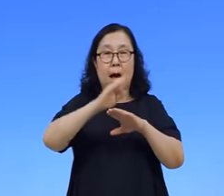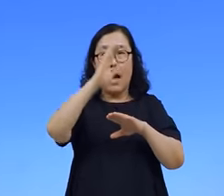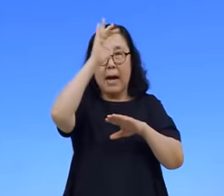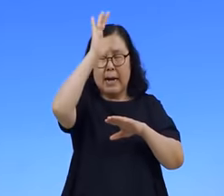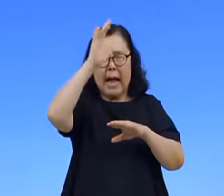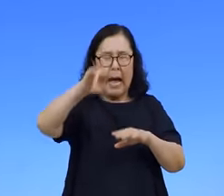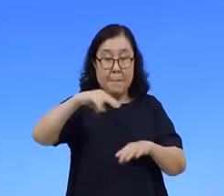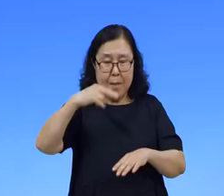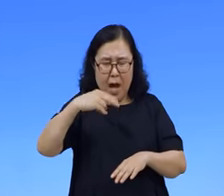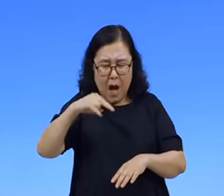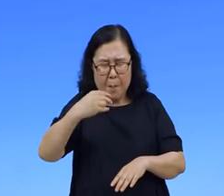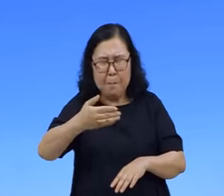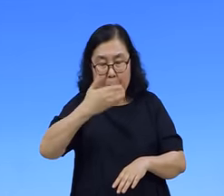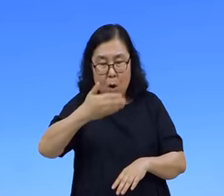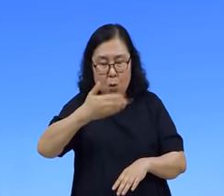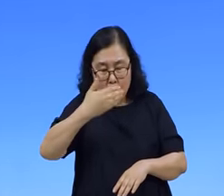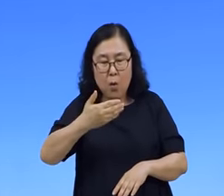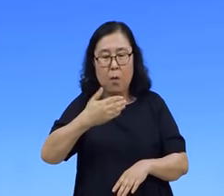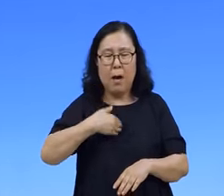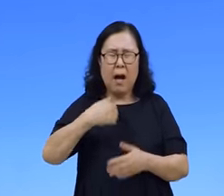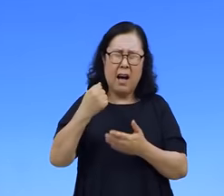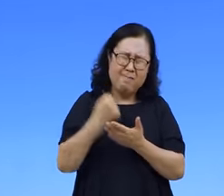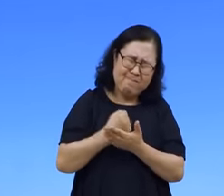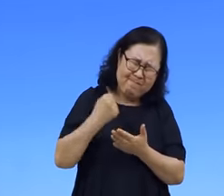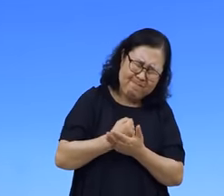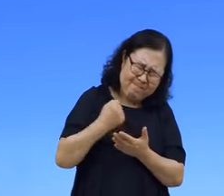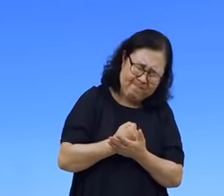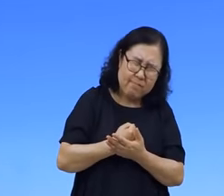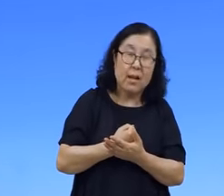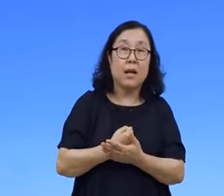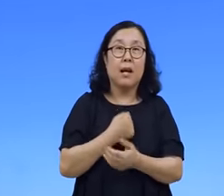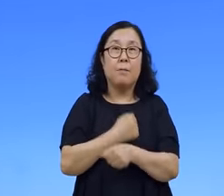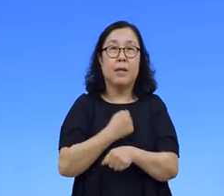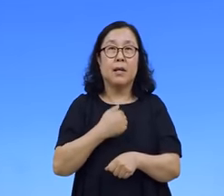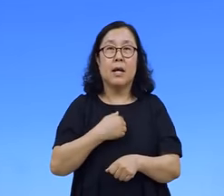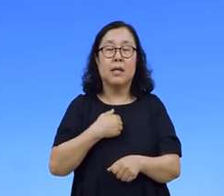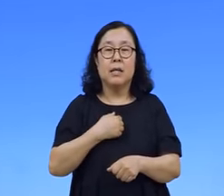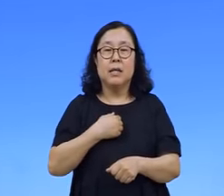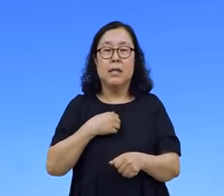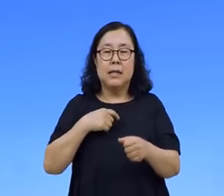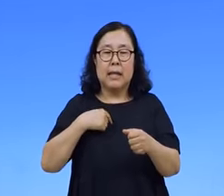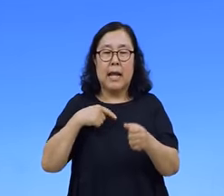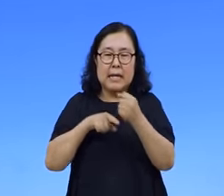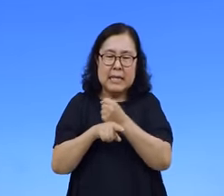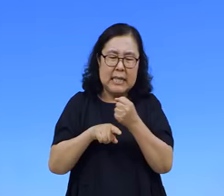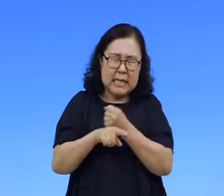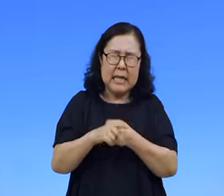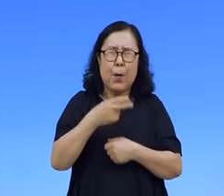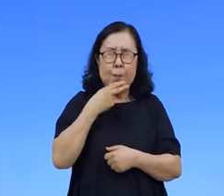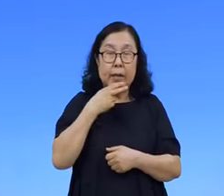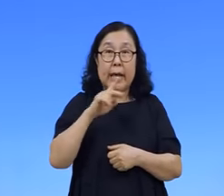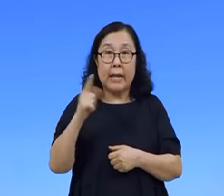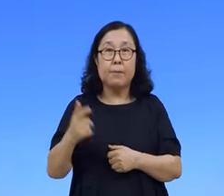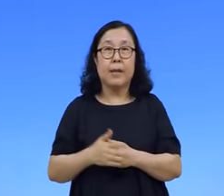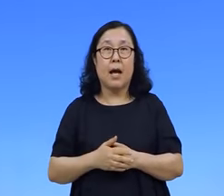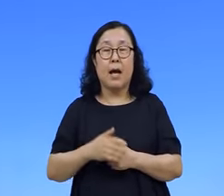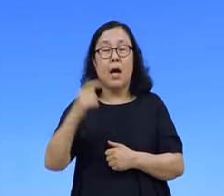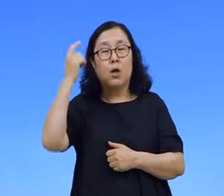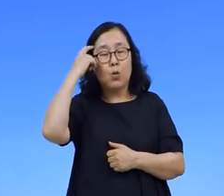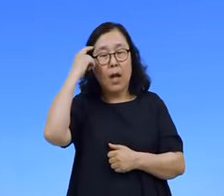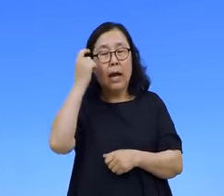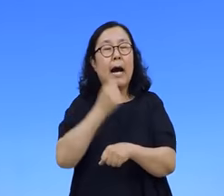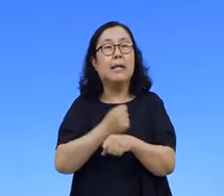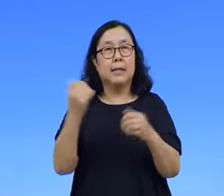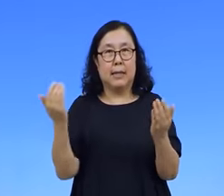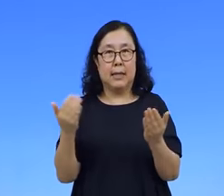밥 말아가지고 먹고는 자기를 저주하고 막 그러는 거 아닙니까? 나는 이렇게 의지력이 없는 거야. 의지력이 없는 게 아니고요. 그게